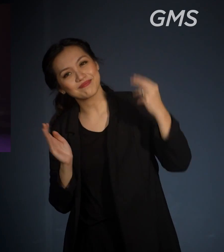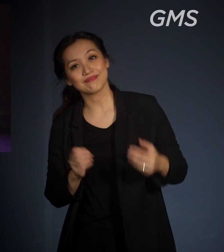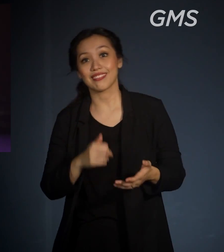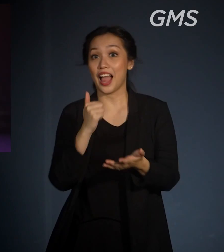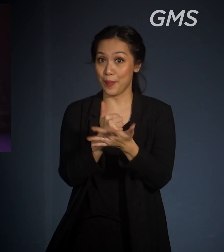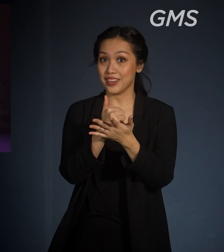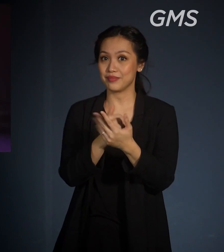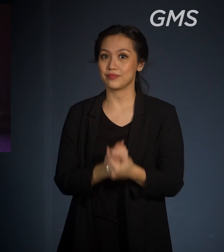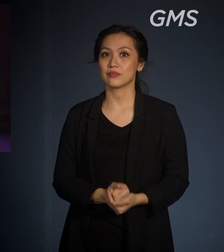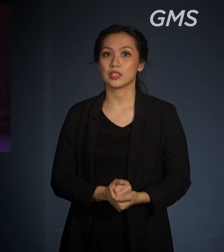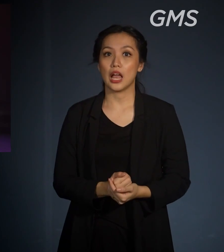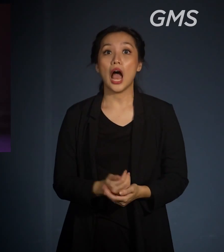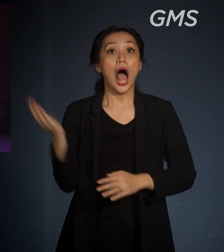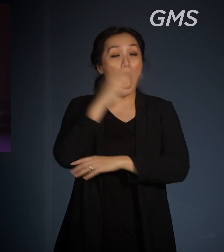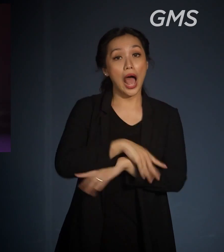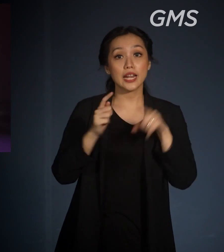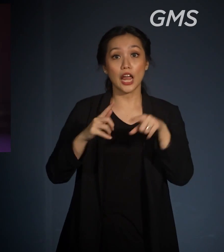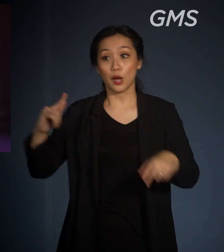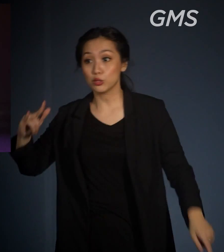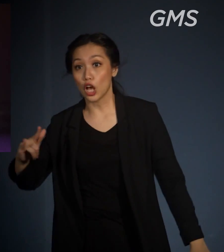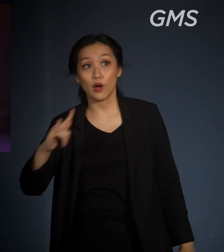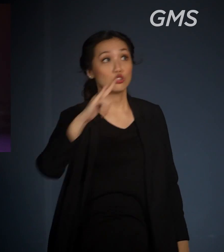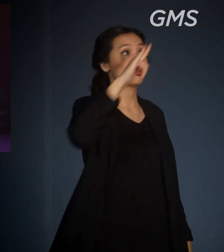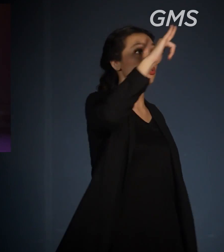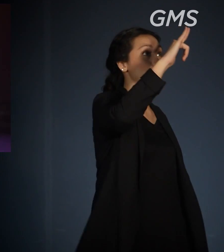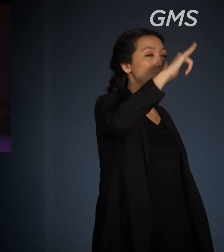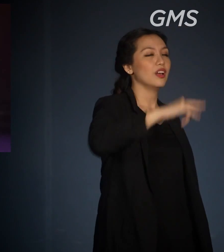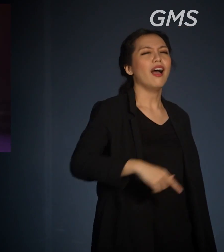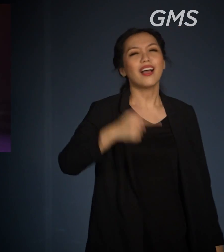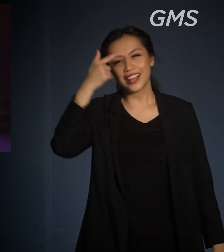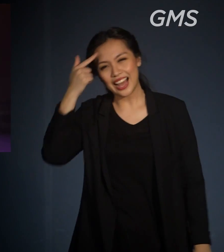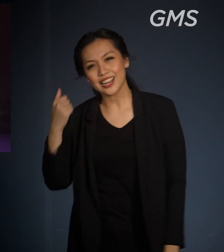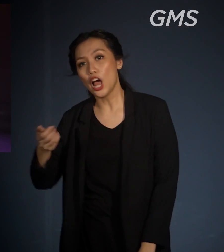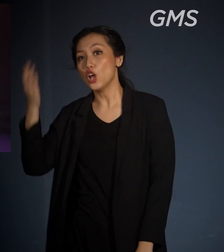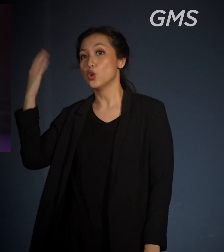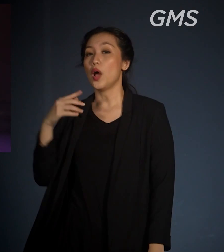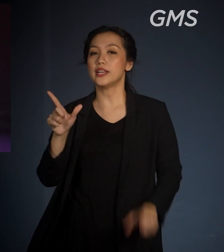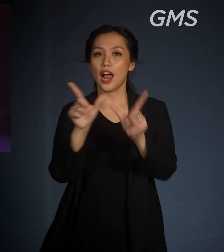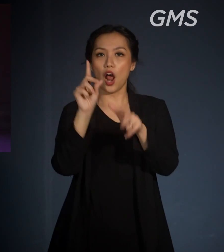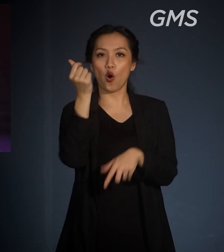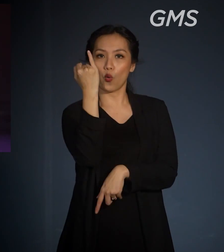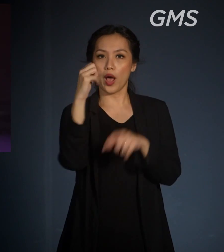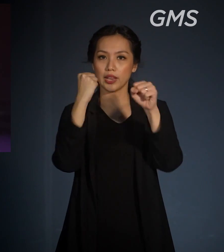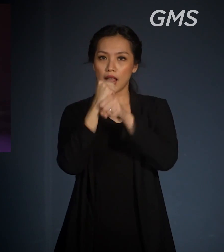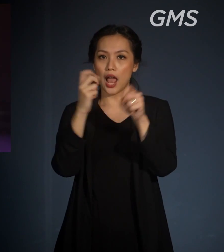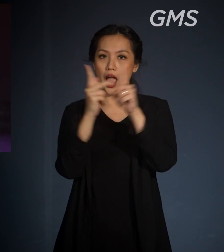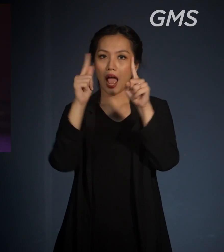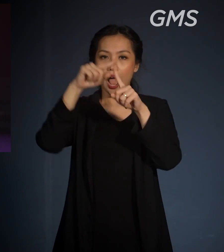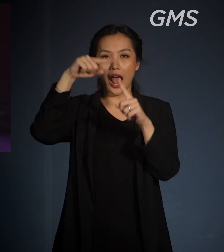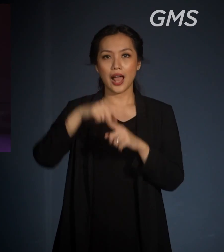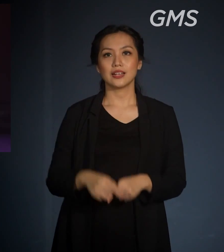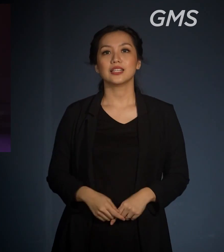kita bisa menikmati pesawat terbang karena dulu ada 2 orang bersaudara, Wright bersaudara, yang bermimpi manusia bisa terbang.